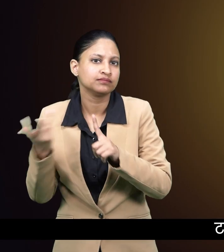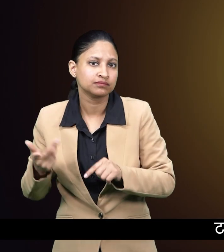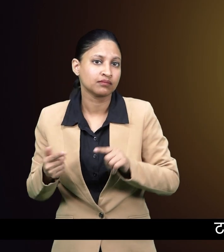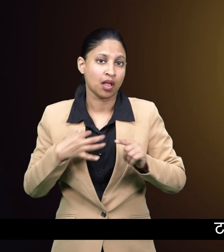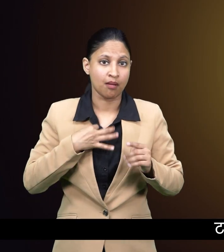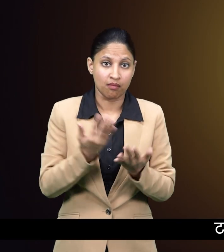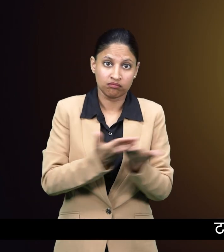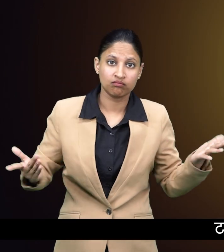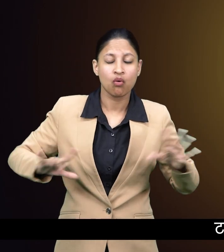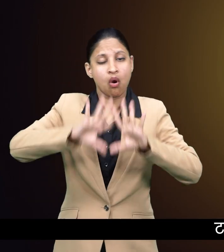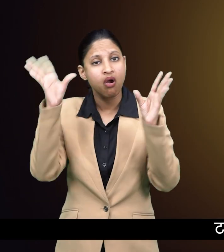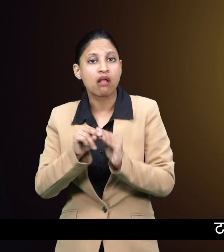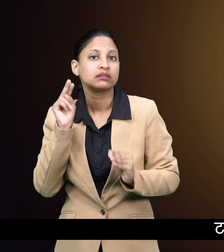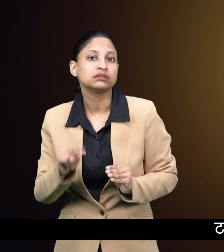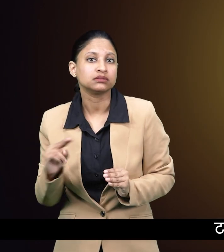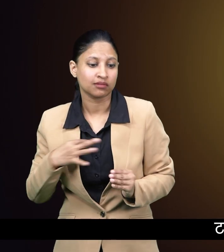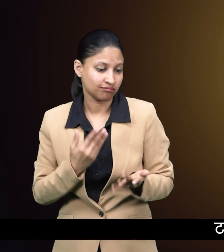टप्पा 3. एकूण कपडा लागेल.